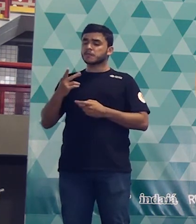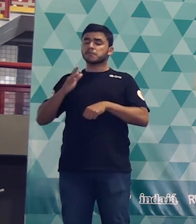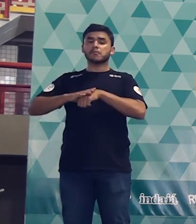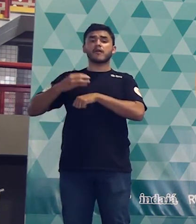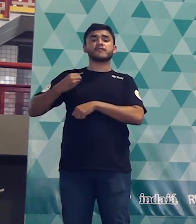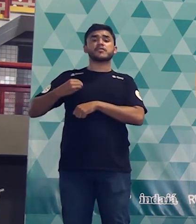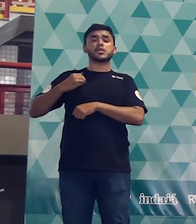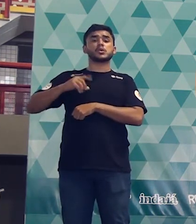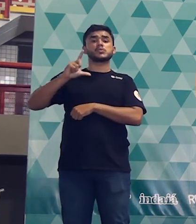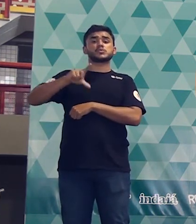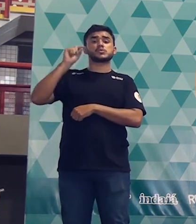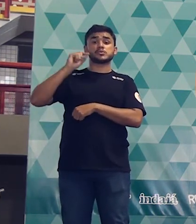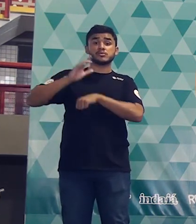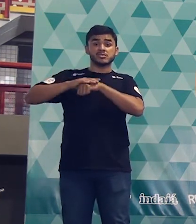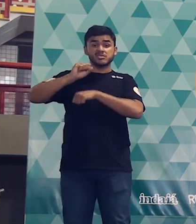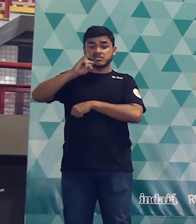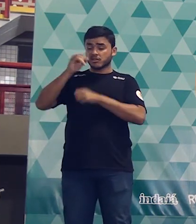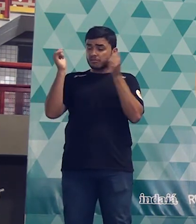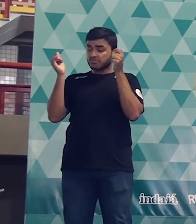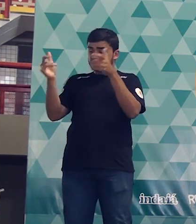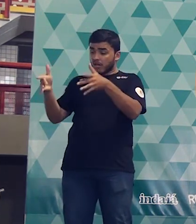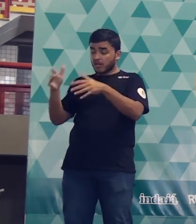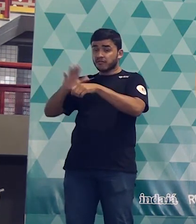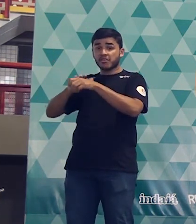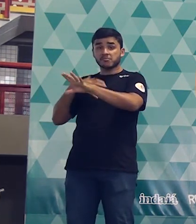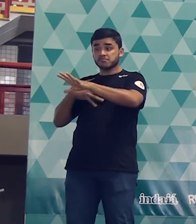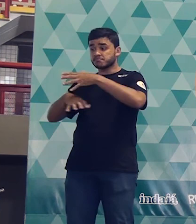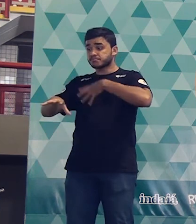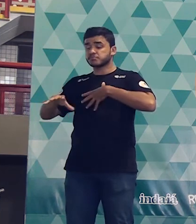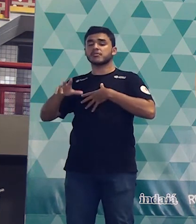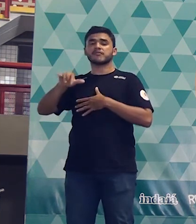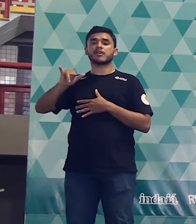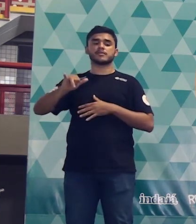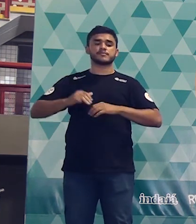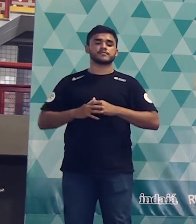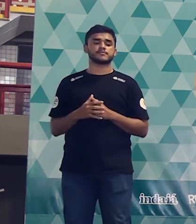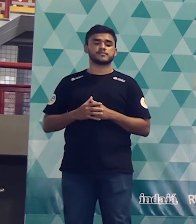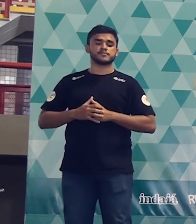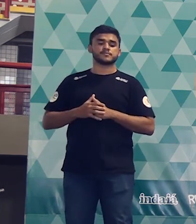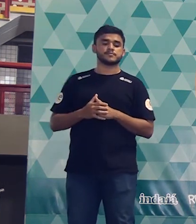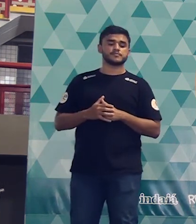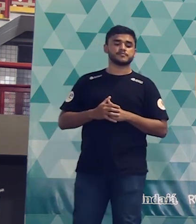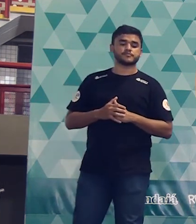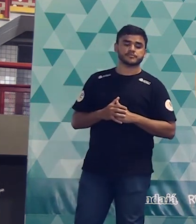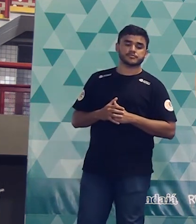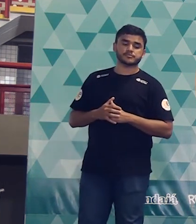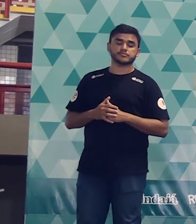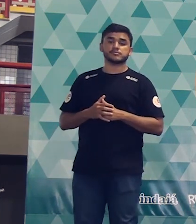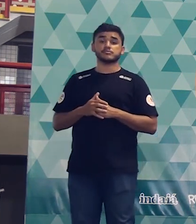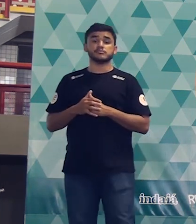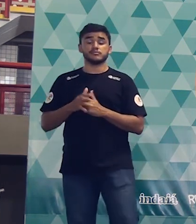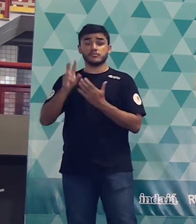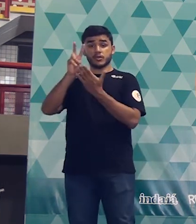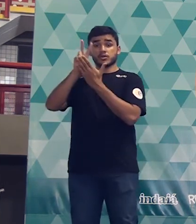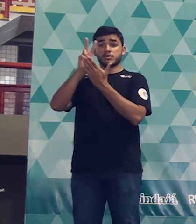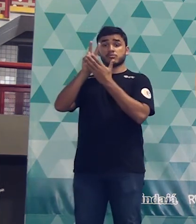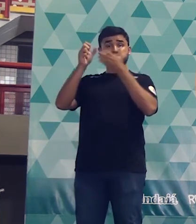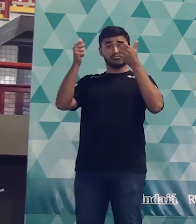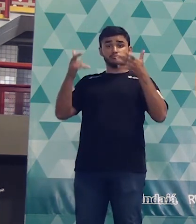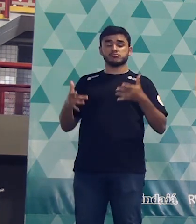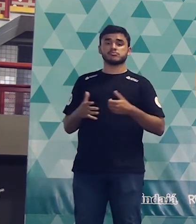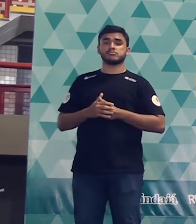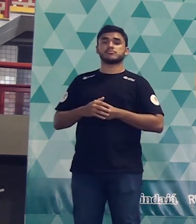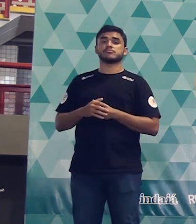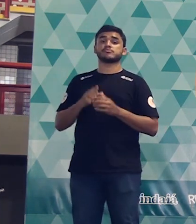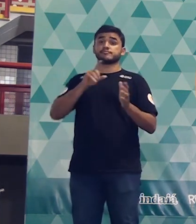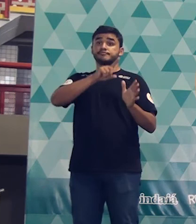mesma. Tudo que ele fizer à trama, a si próprio fará. Bonito, né? Isso aqui que o índio escreveu. Texto 2 é um dicionário